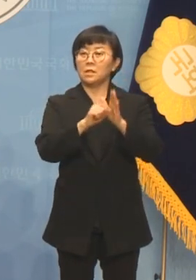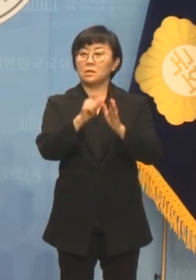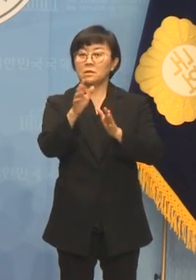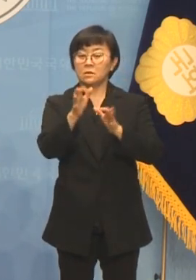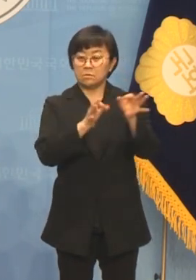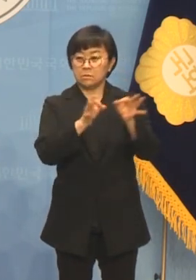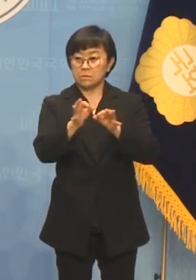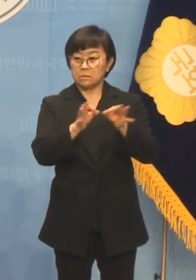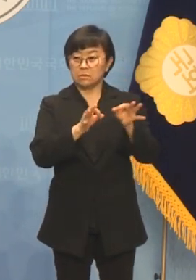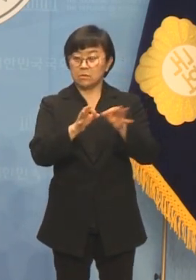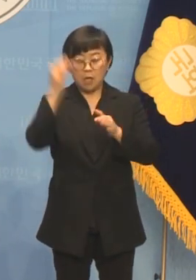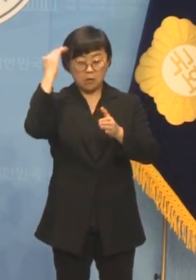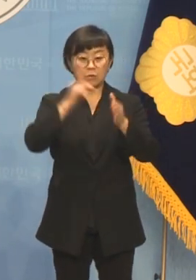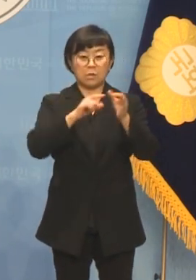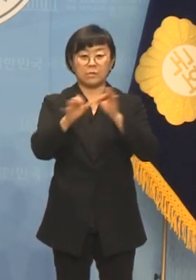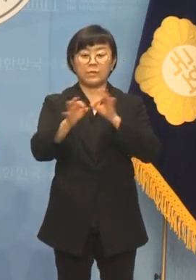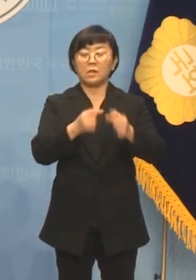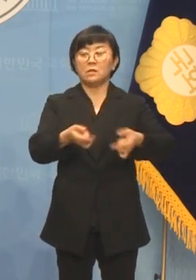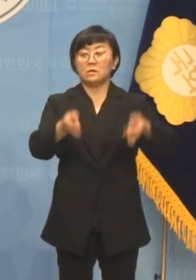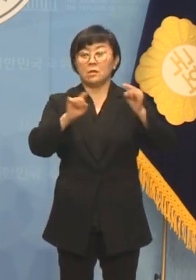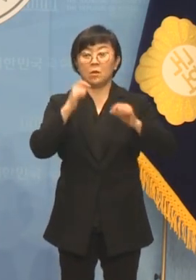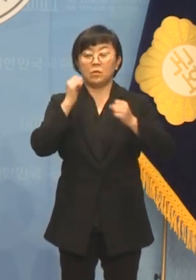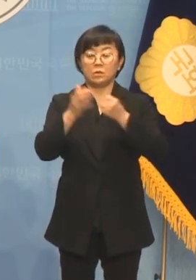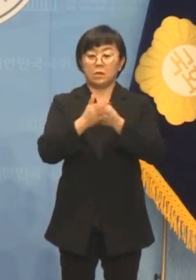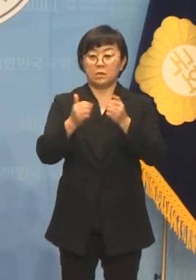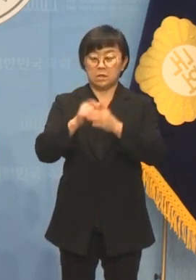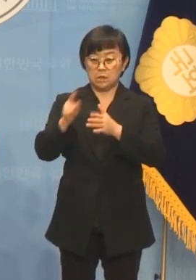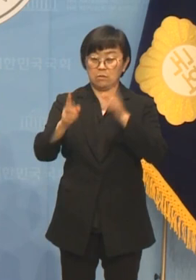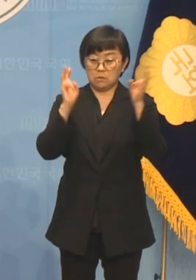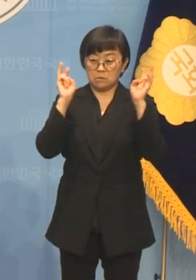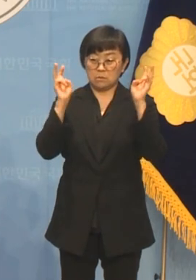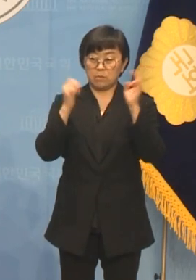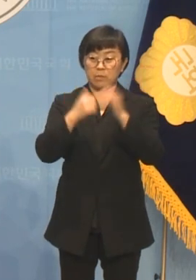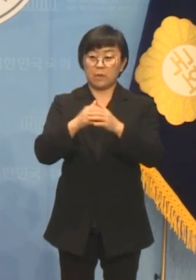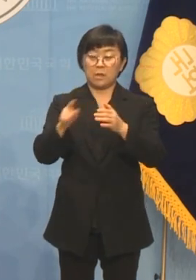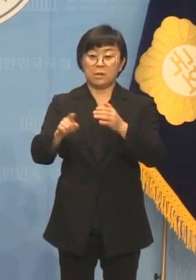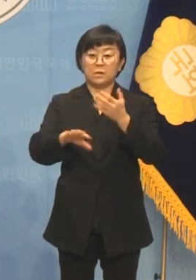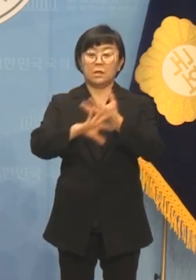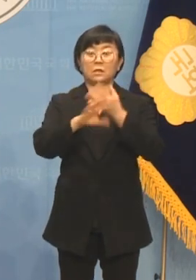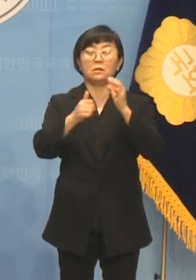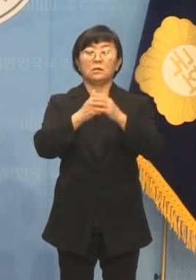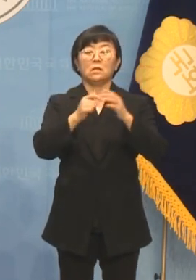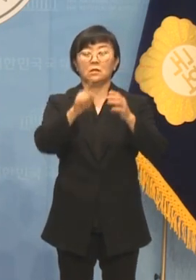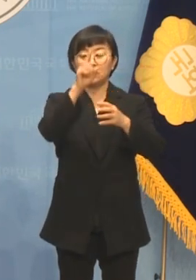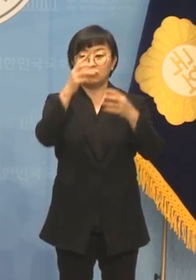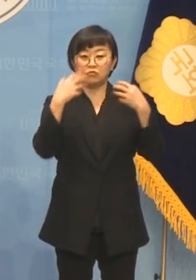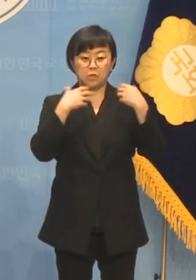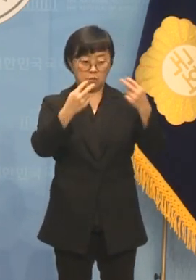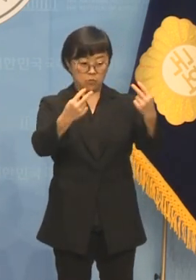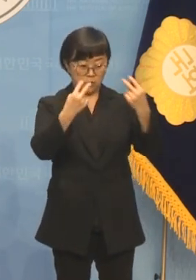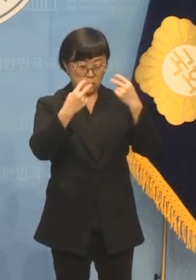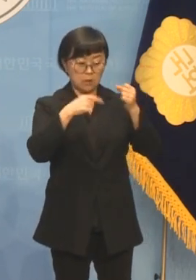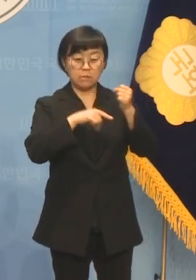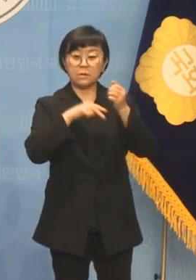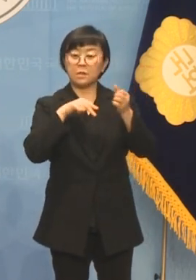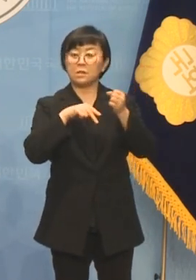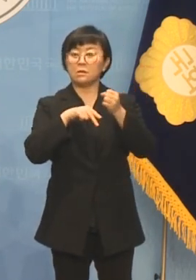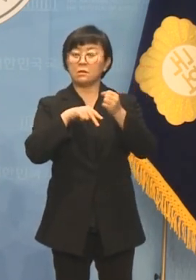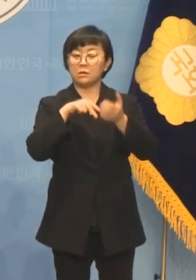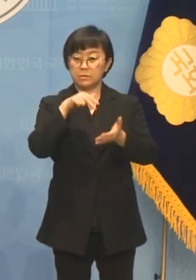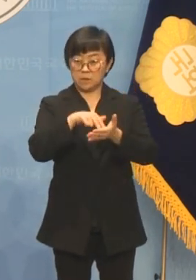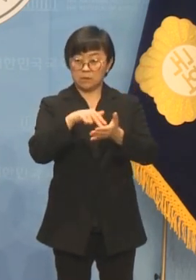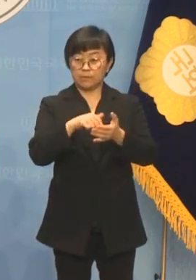시장에서 에도 참여 못하는 방산기업을 외국 정부는 어떻게 바라볼지 걱정이